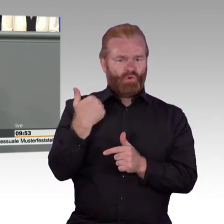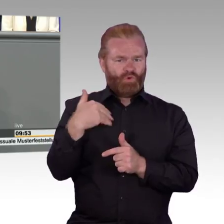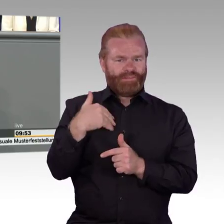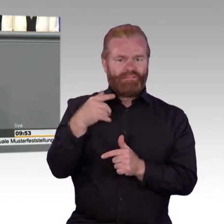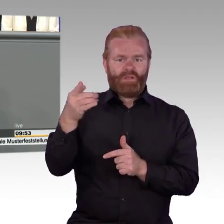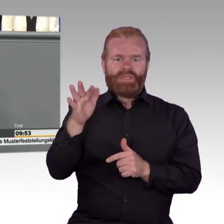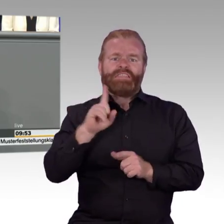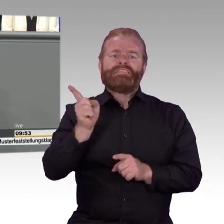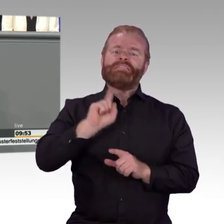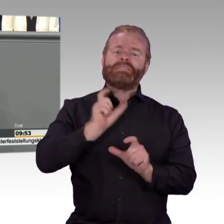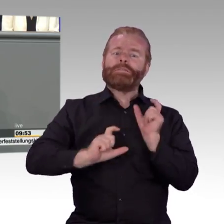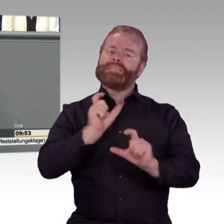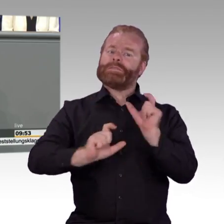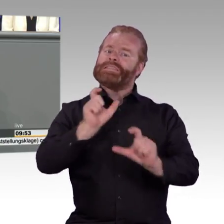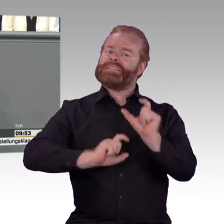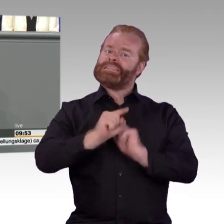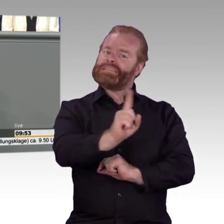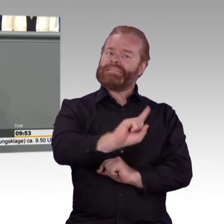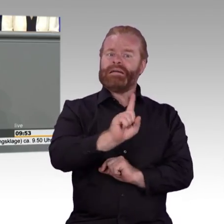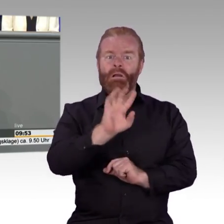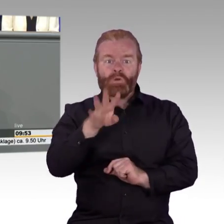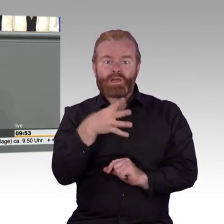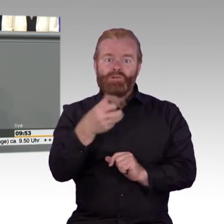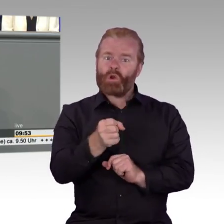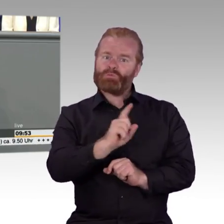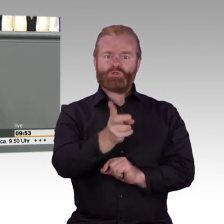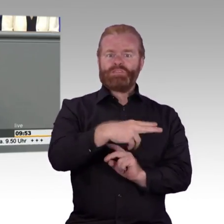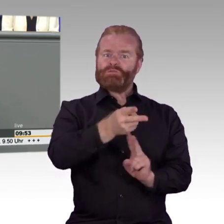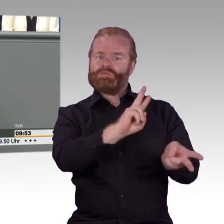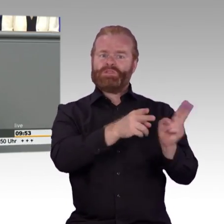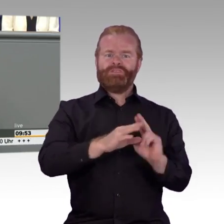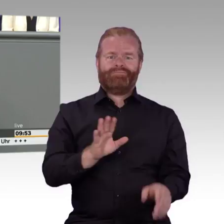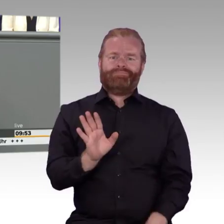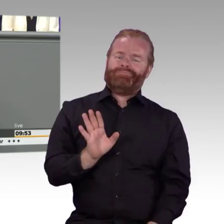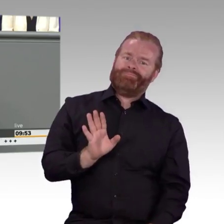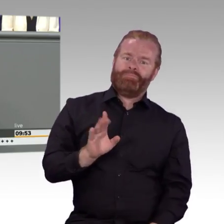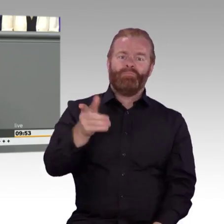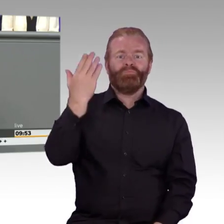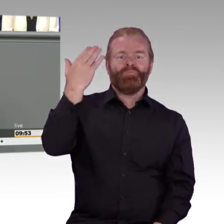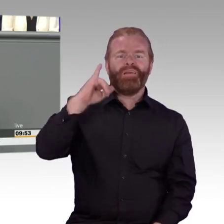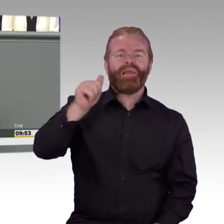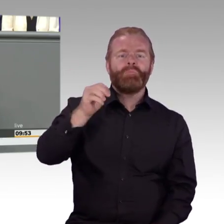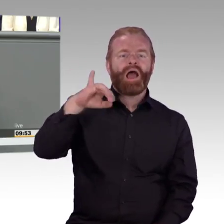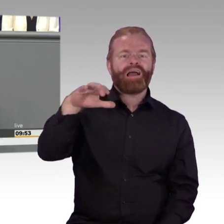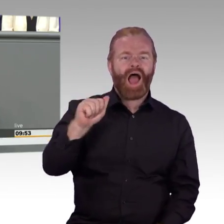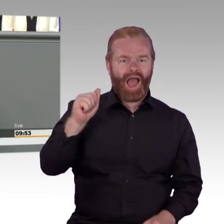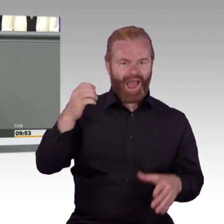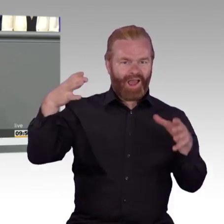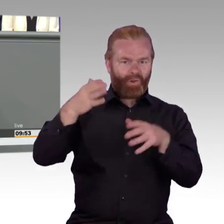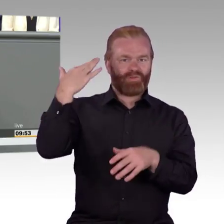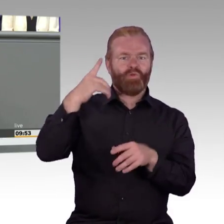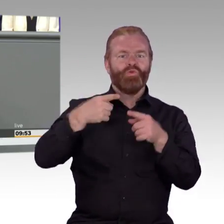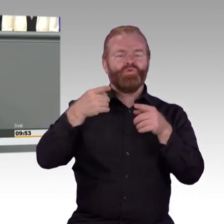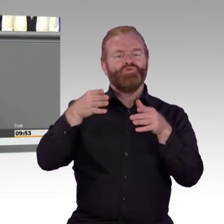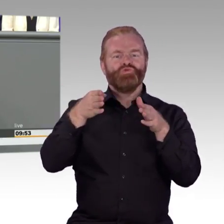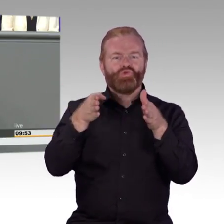weiterbringt. Und ich darf Ihnen sagen, wir haben auch nach der Sachverständigenanhörung in einigen Punkten